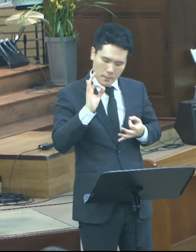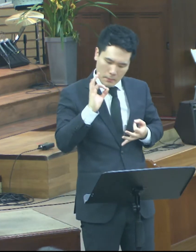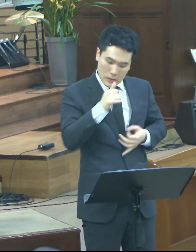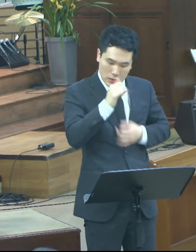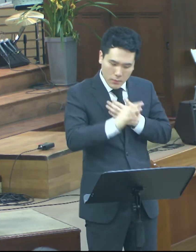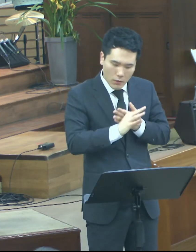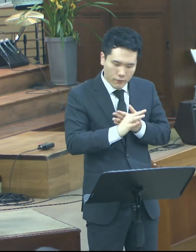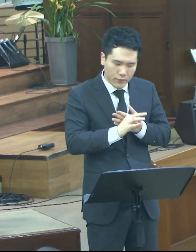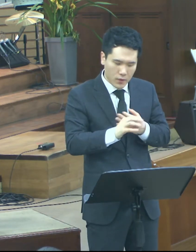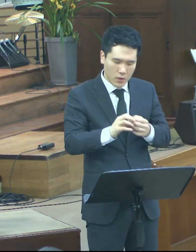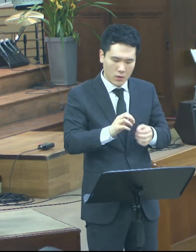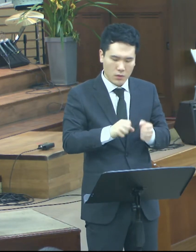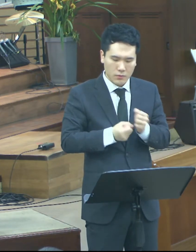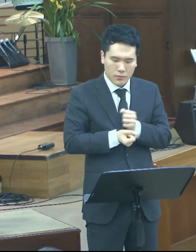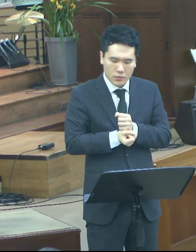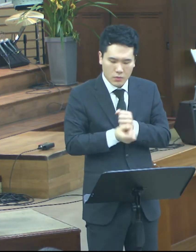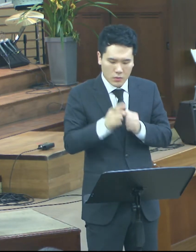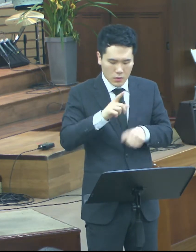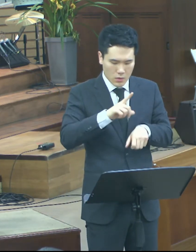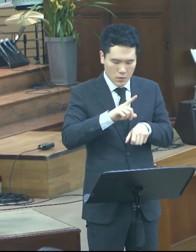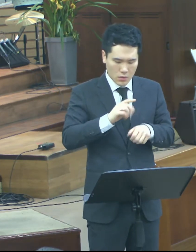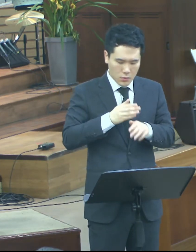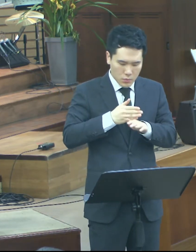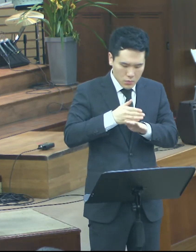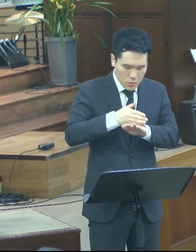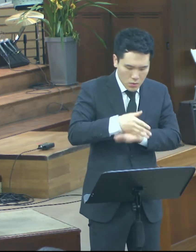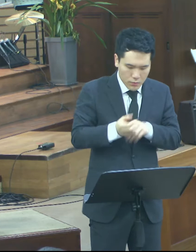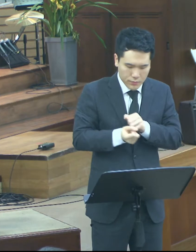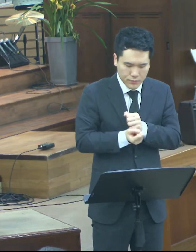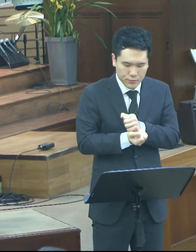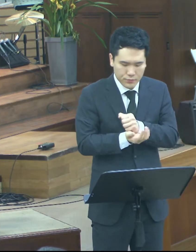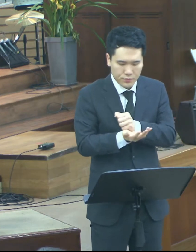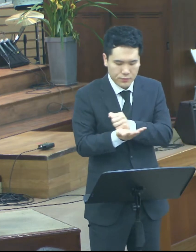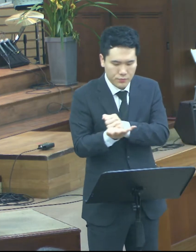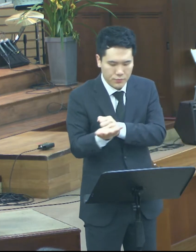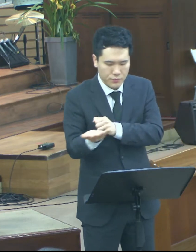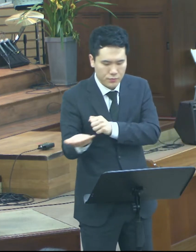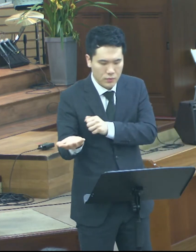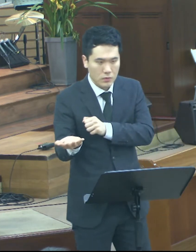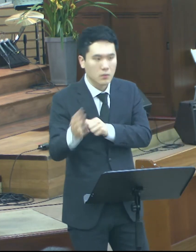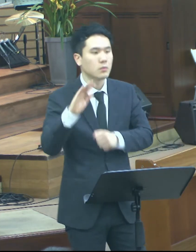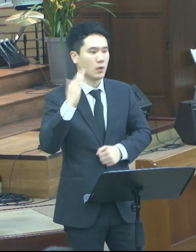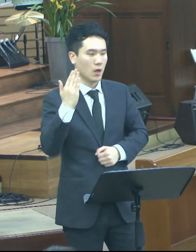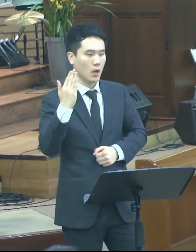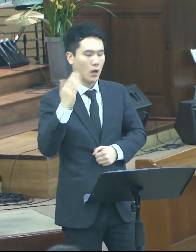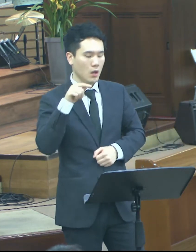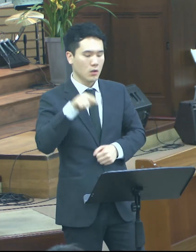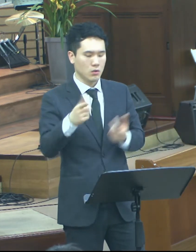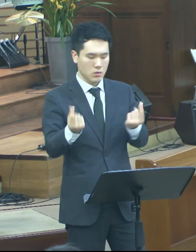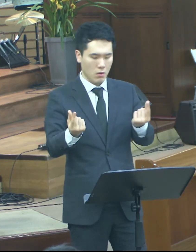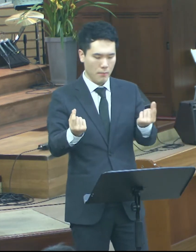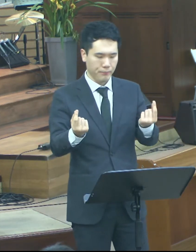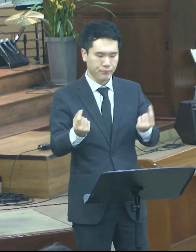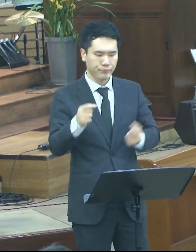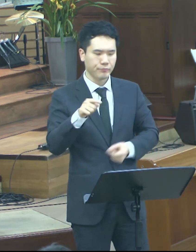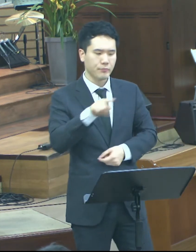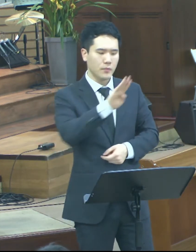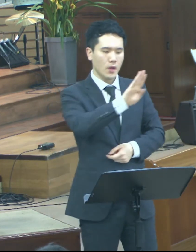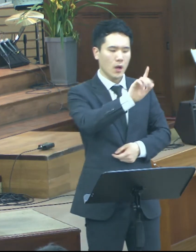그런 영향력 있는 누룩이 바리새인의 누룩이 있고 헤롯의 누룩이 있다. 이제 바리새인의 누룩은 외식하는